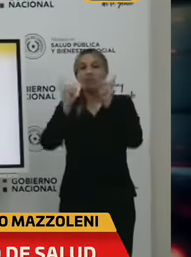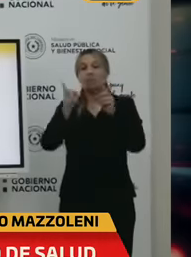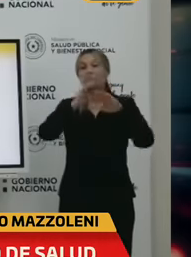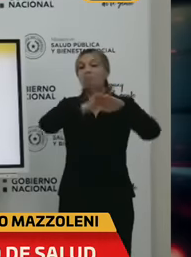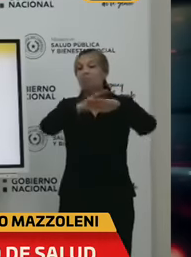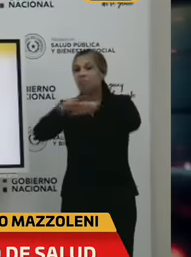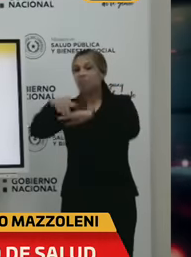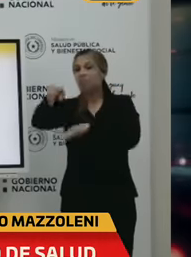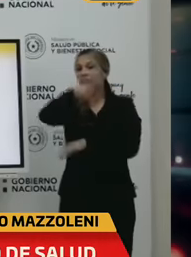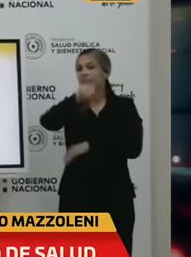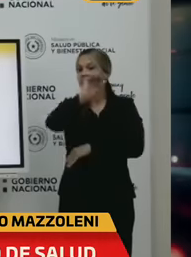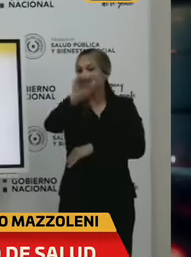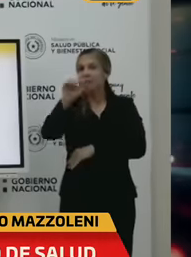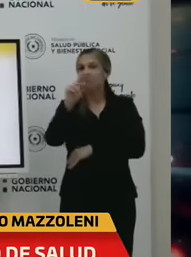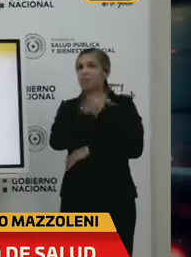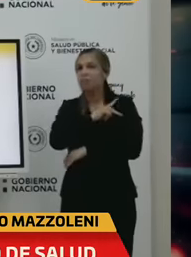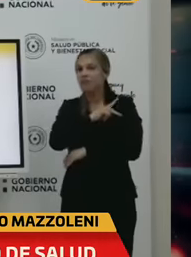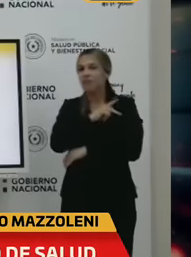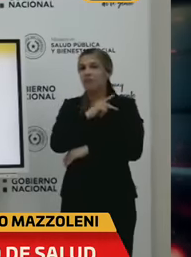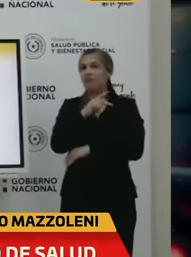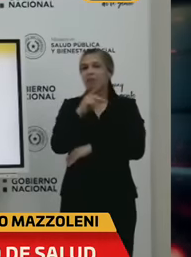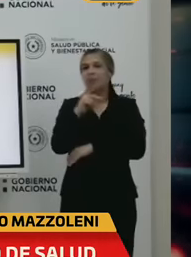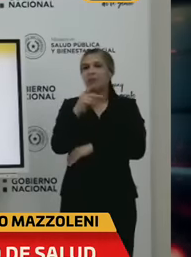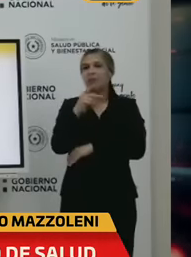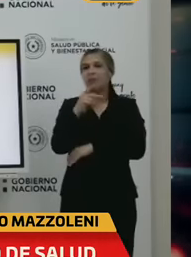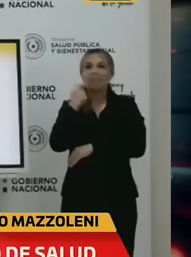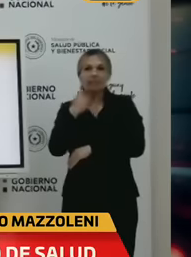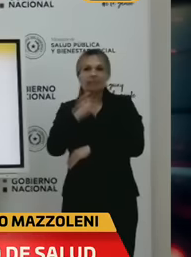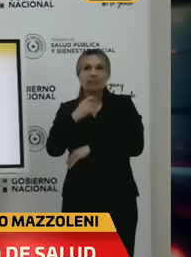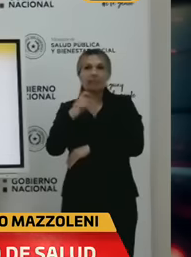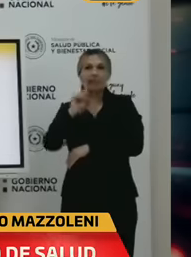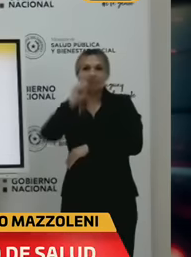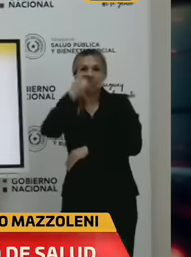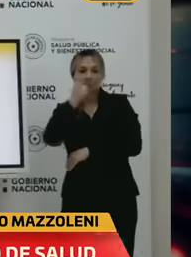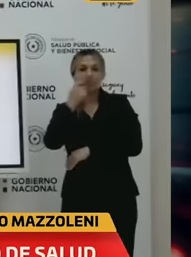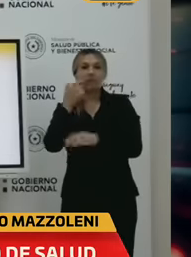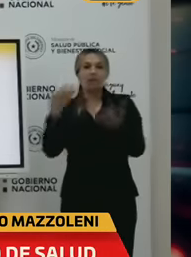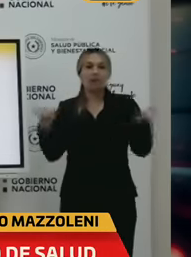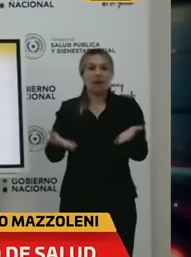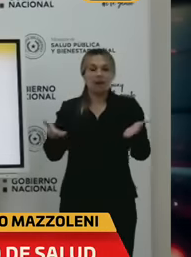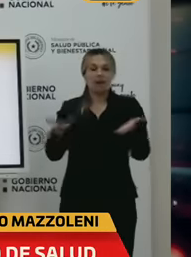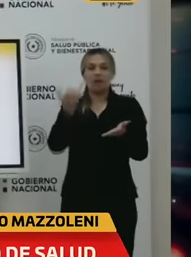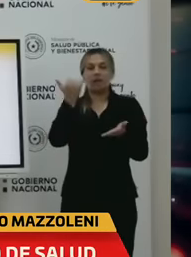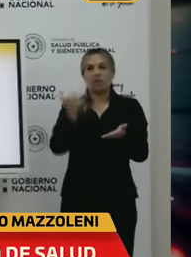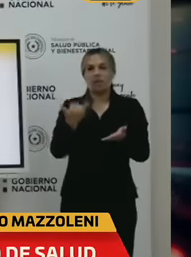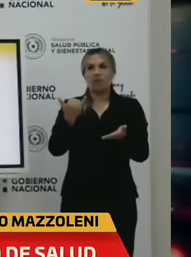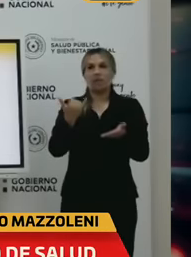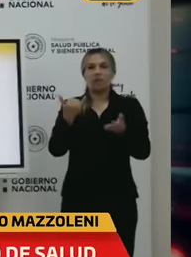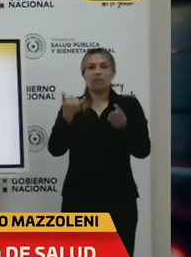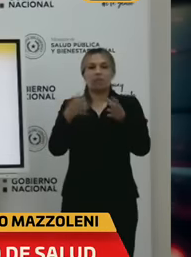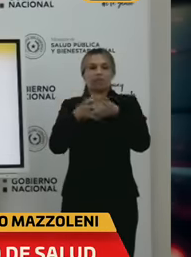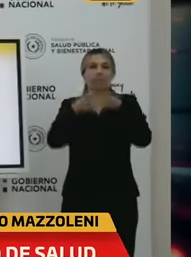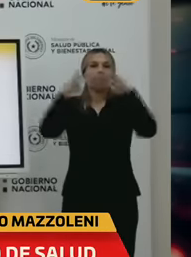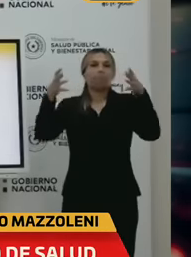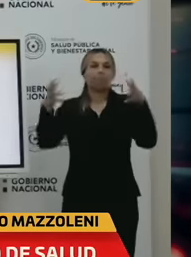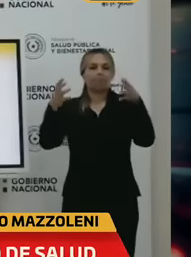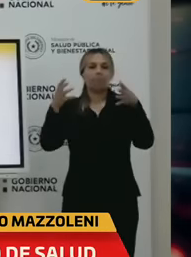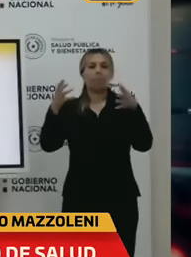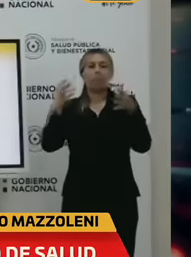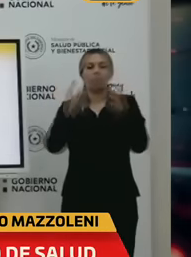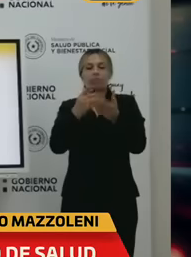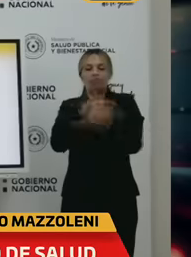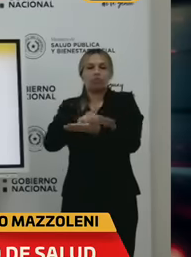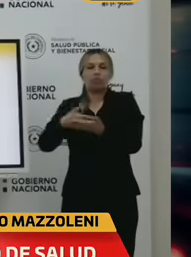aquellas personas que necesiten hacerse el test. En este momento tenemos un número aumentado